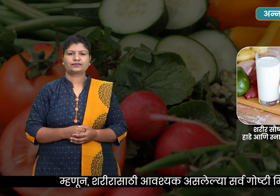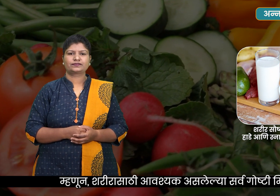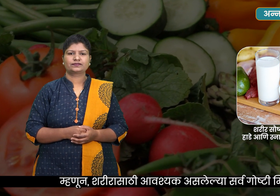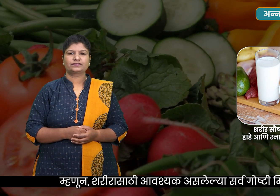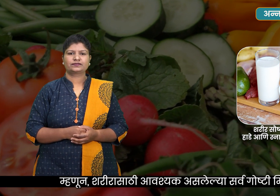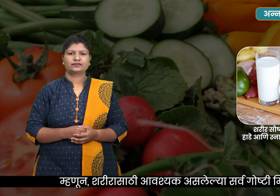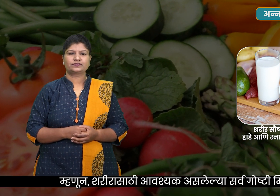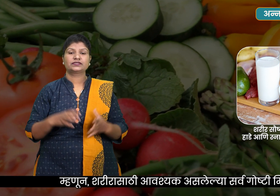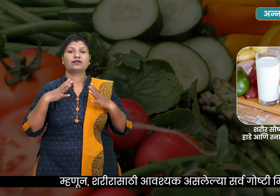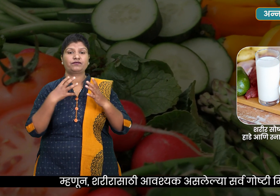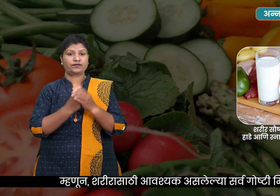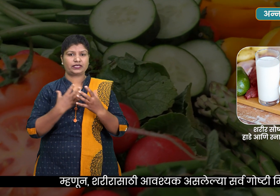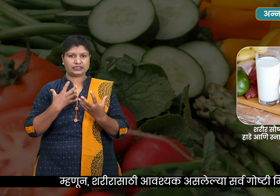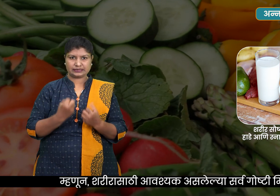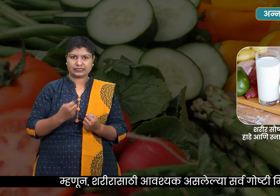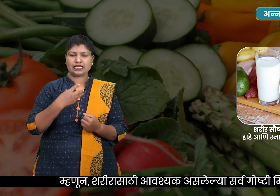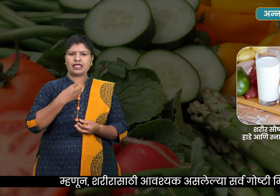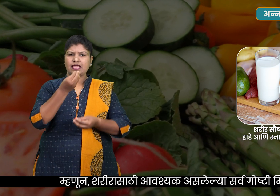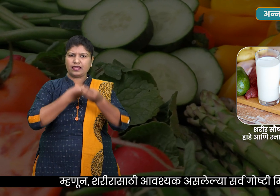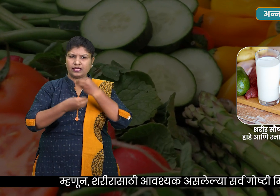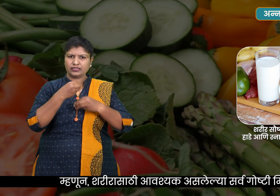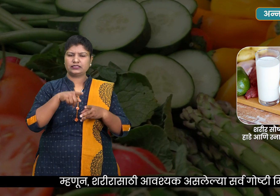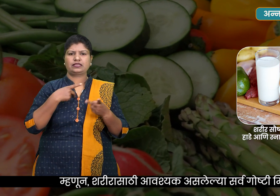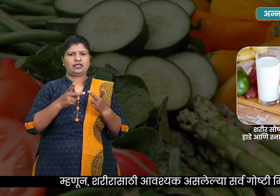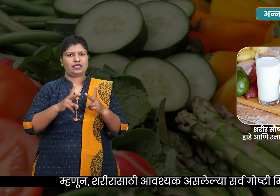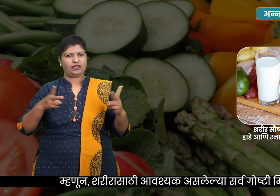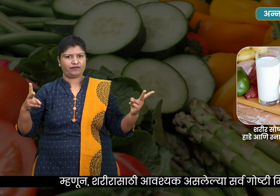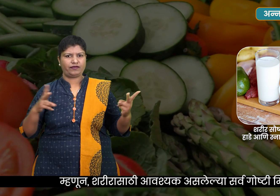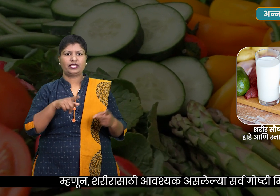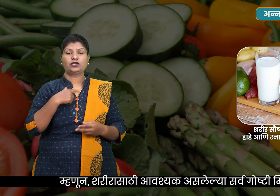म्हणून शरीरासाठी आवश्यक असलेल्या सर्व गोष्टी मिळवण्यासाठी